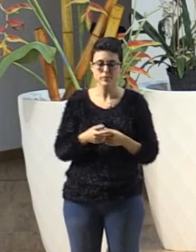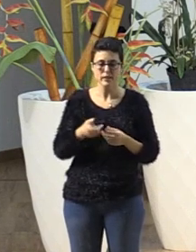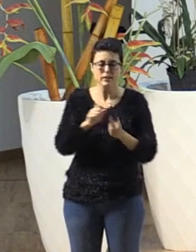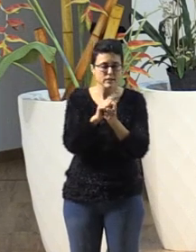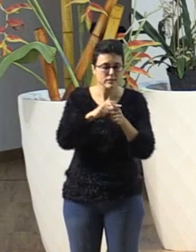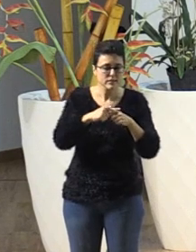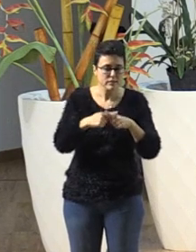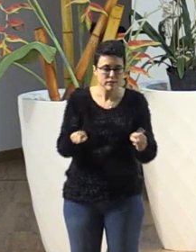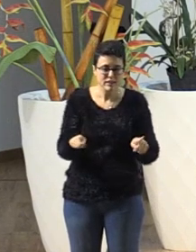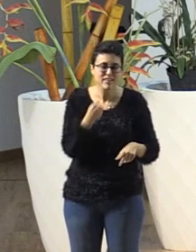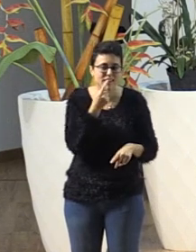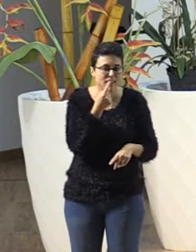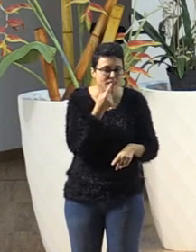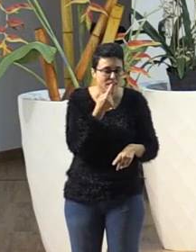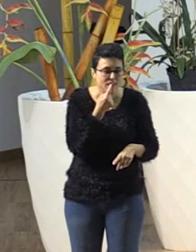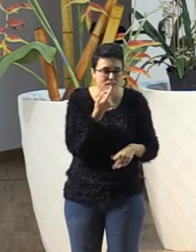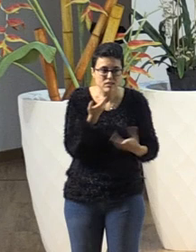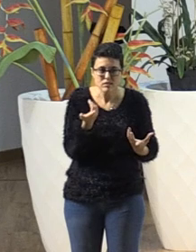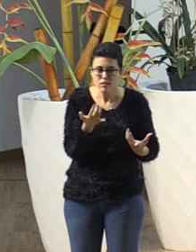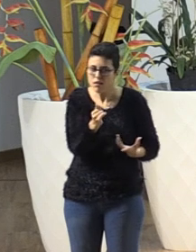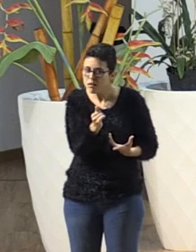si tienes dientes o no.